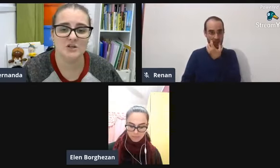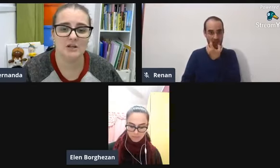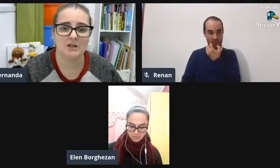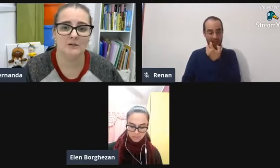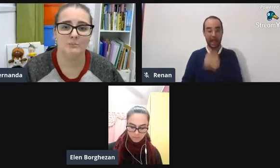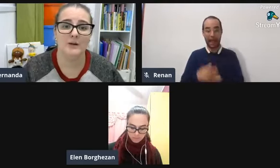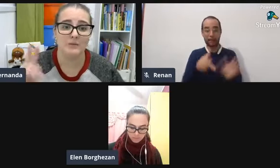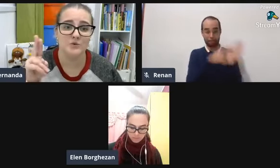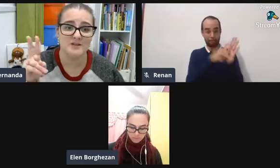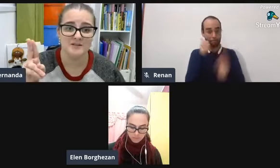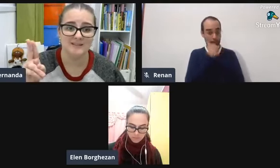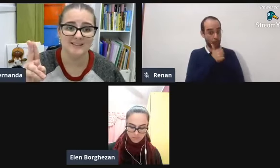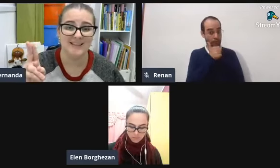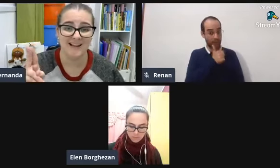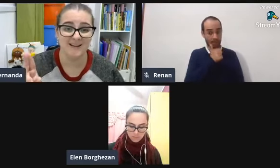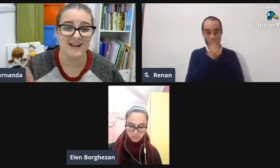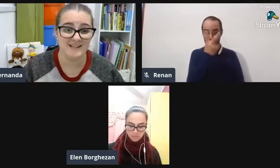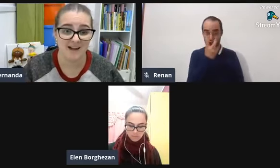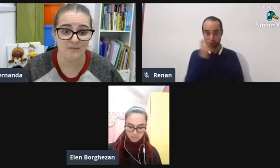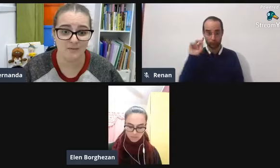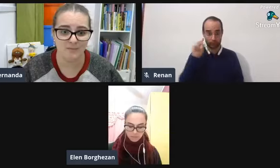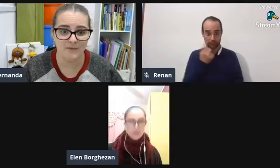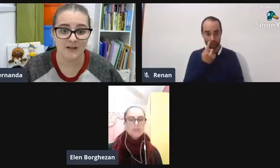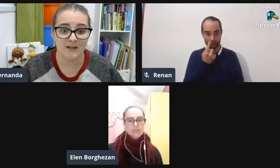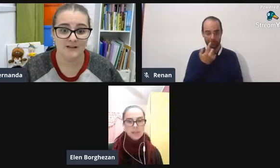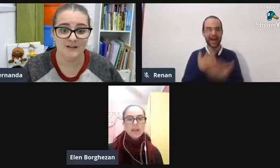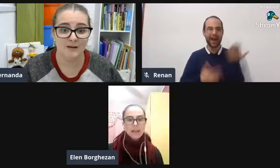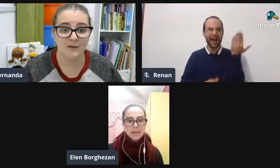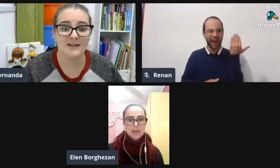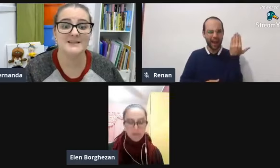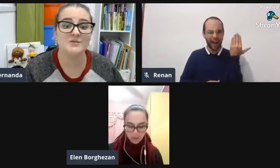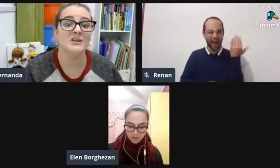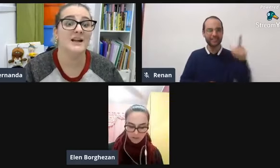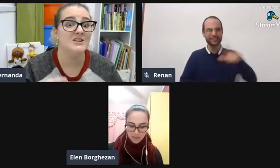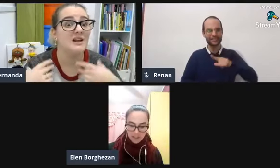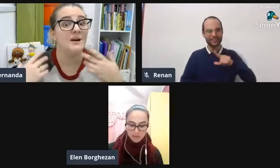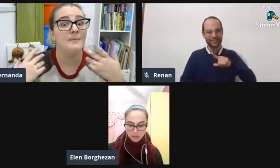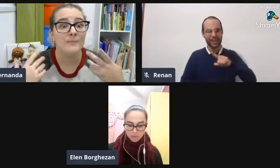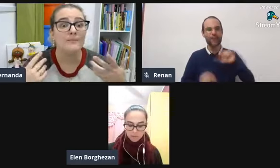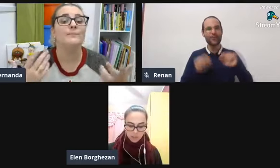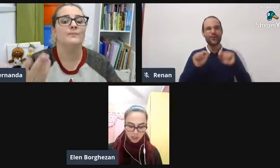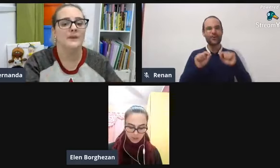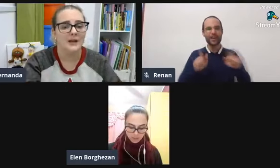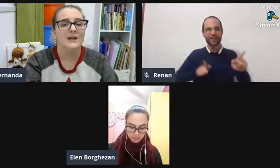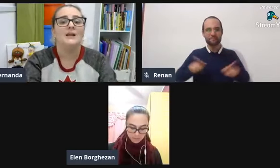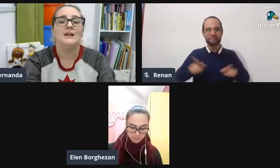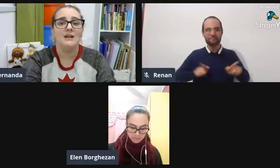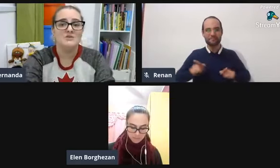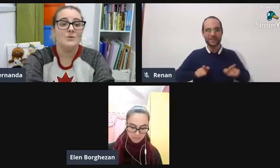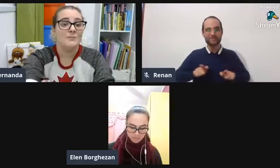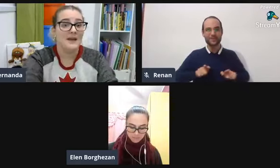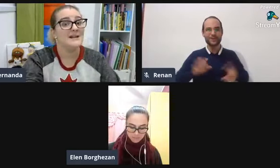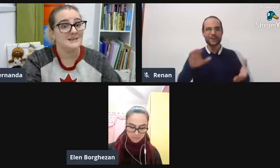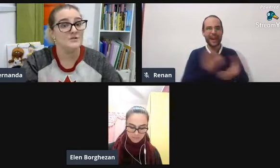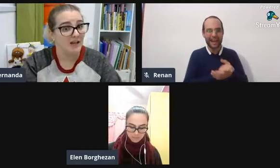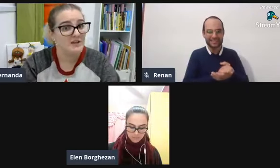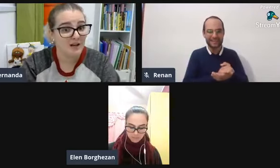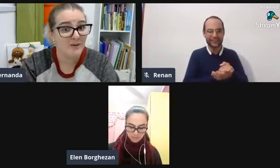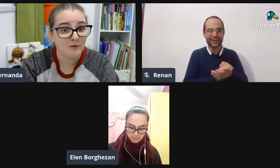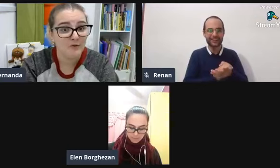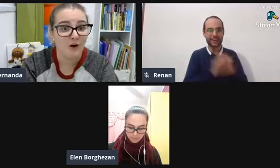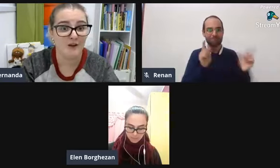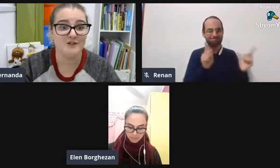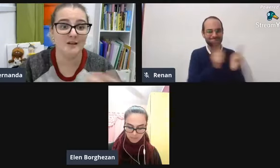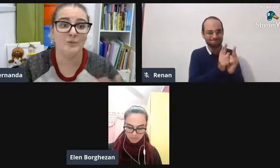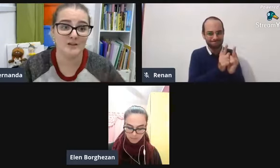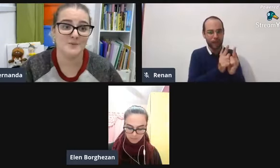casos de primos, né, que casavam. Sim, então, antigamente se falava que não podia, né? Isso, e a questão genética